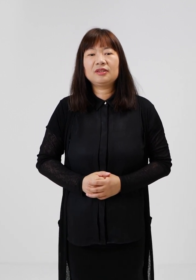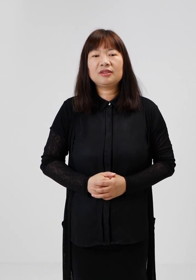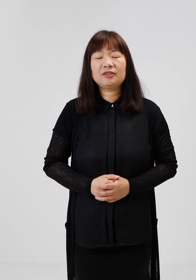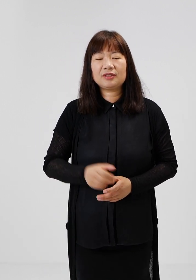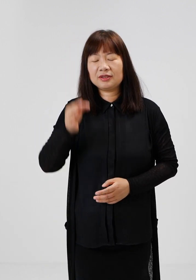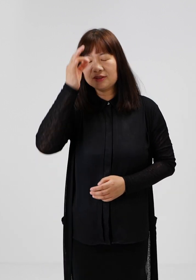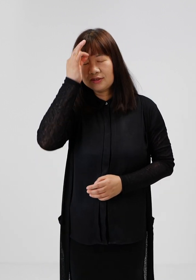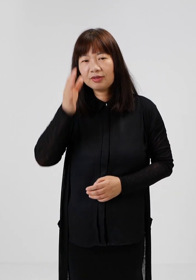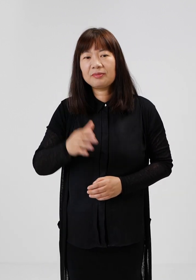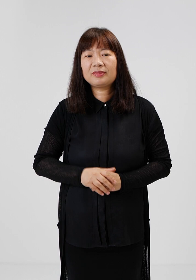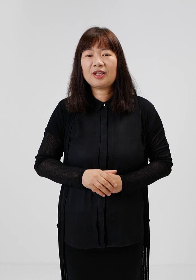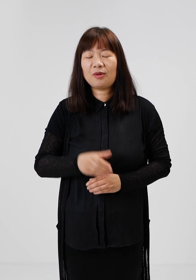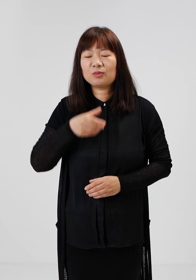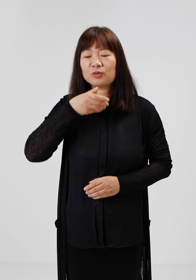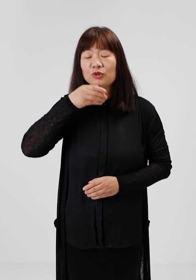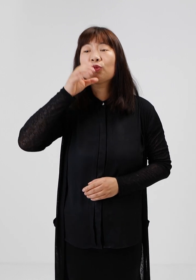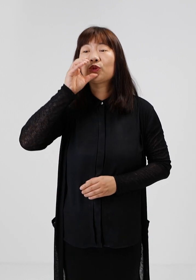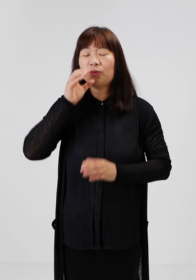죄송합니다.